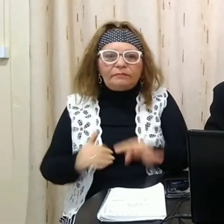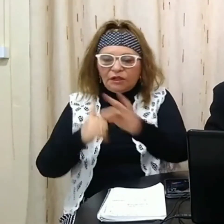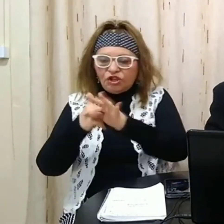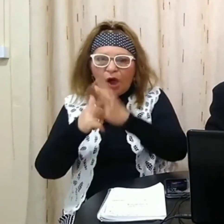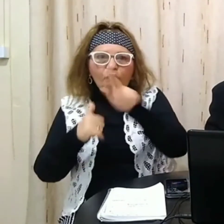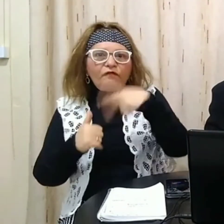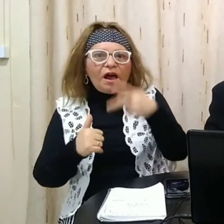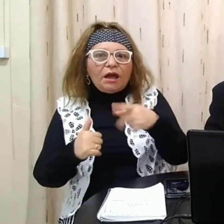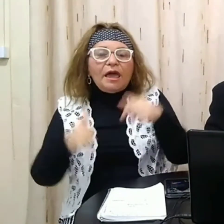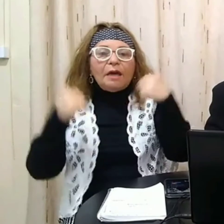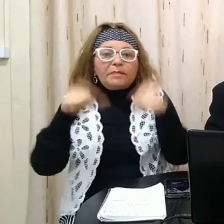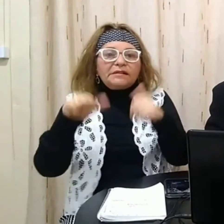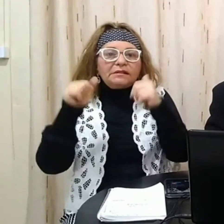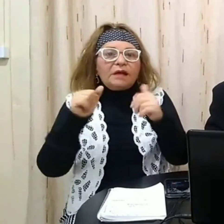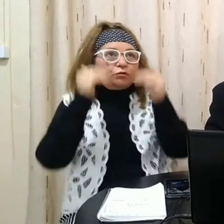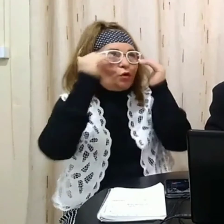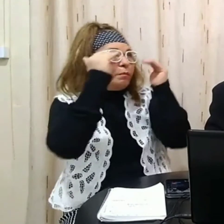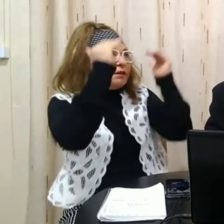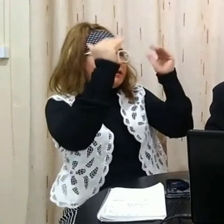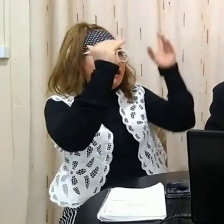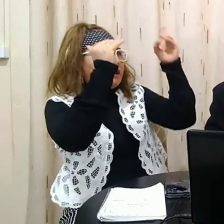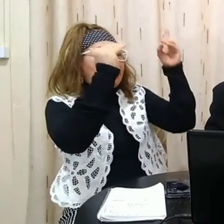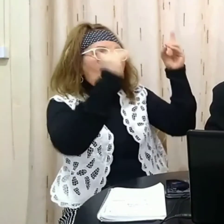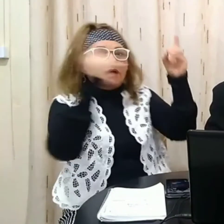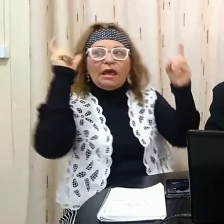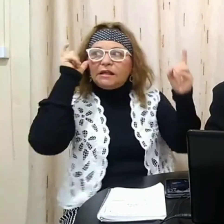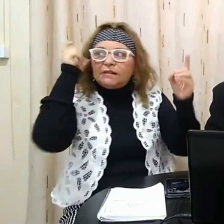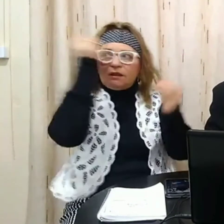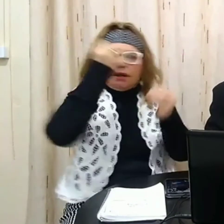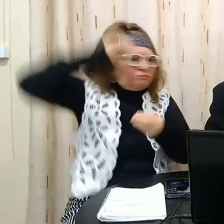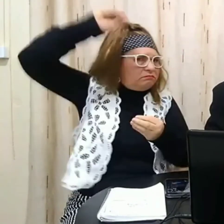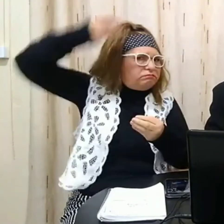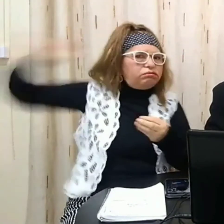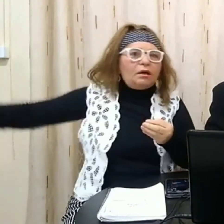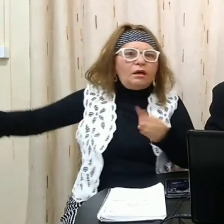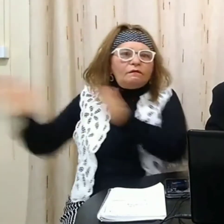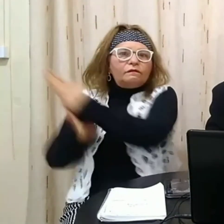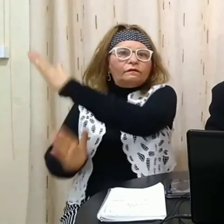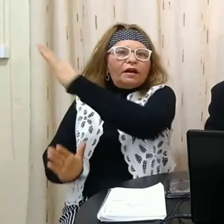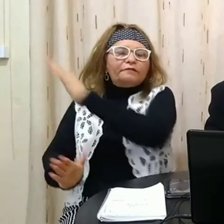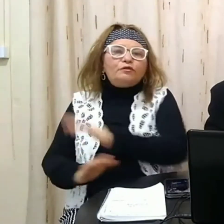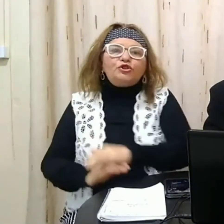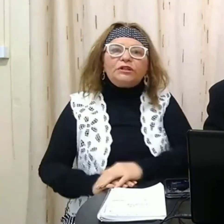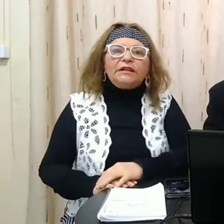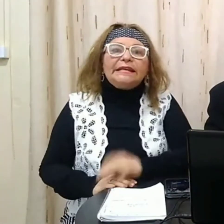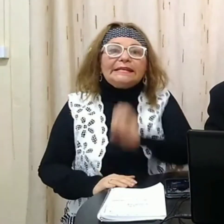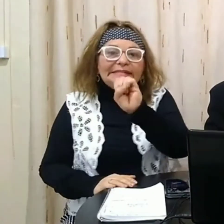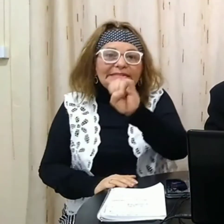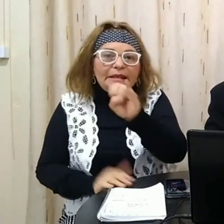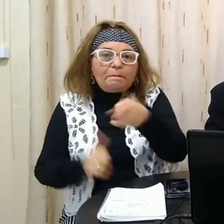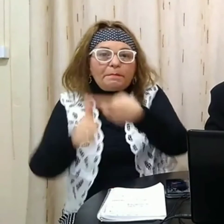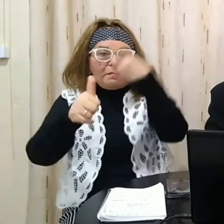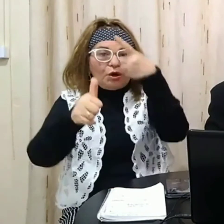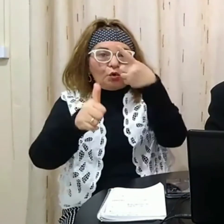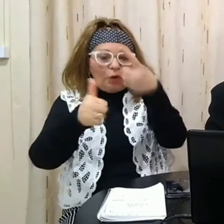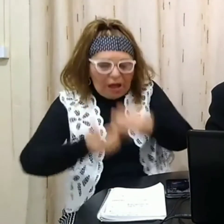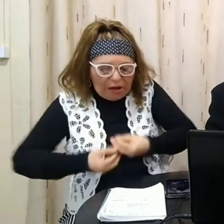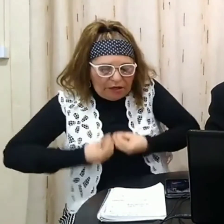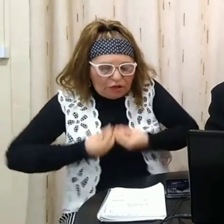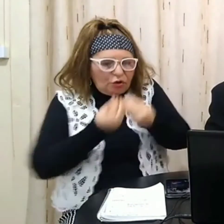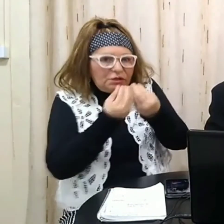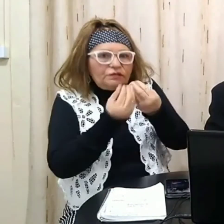Deus, resistir ao diabo, e o diabo vai fugir de nós. Se a gente nos sujeitar a Deus, em